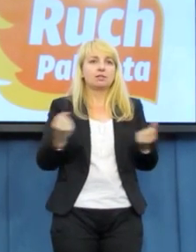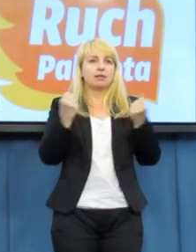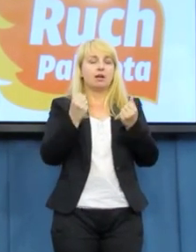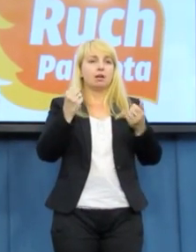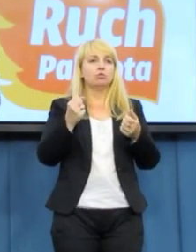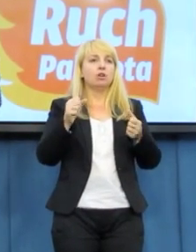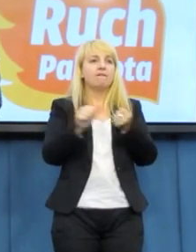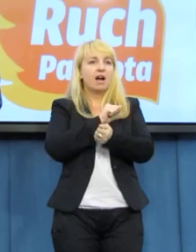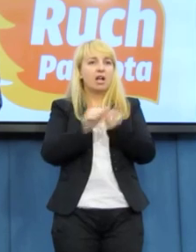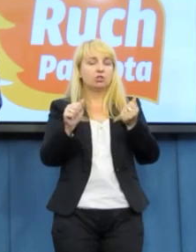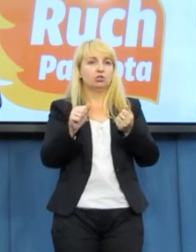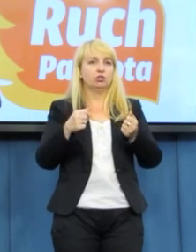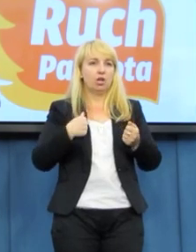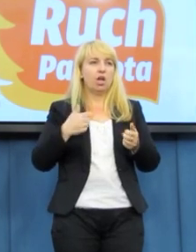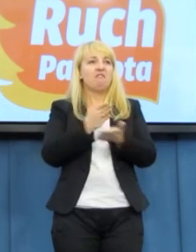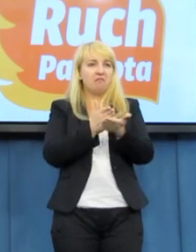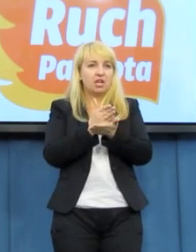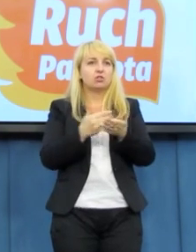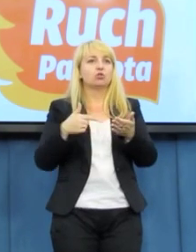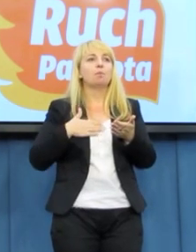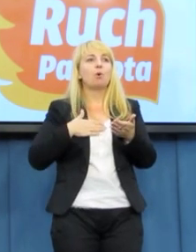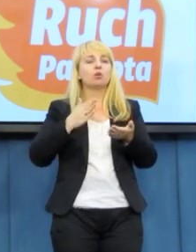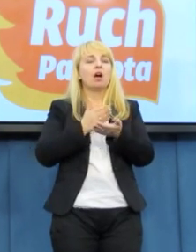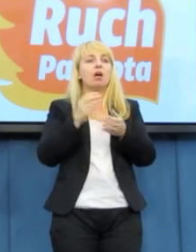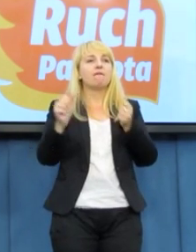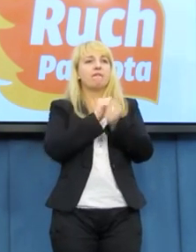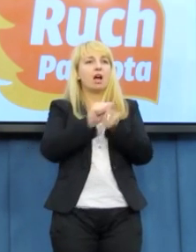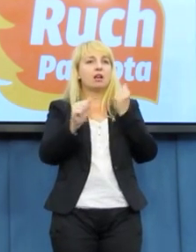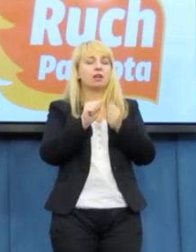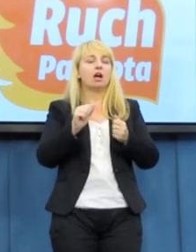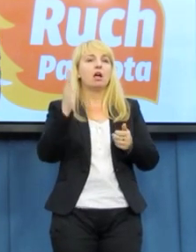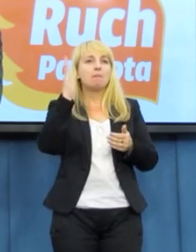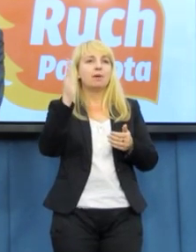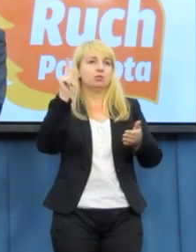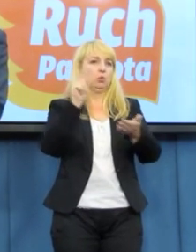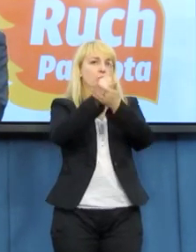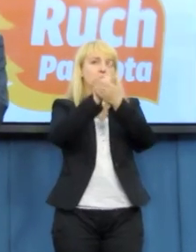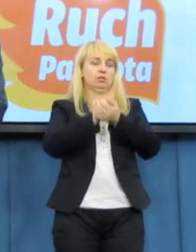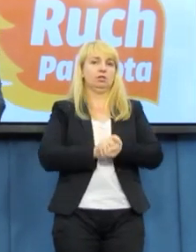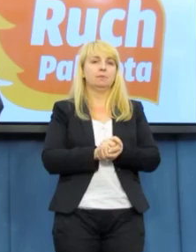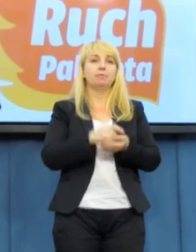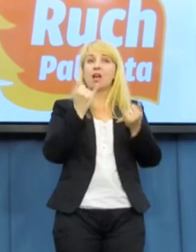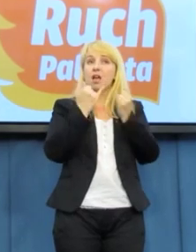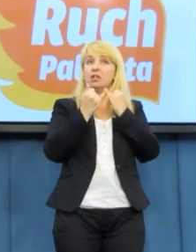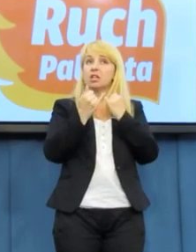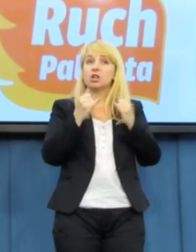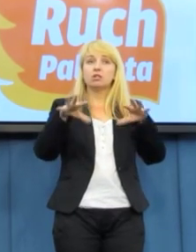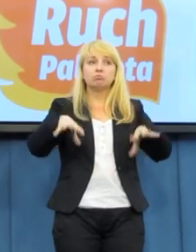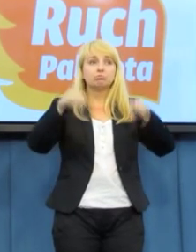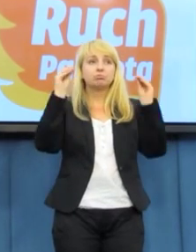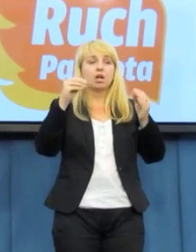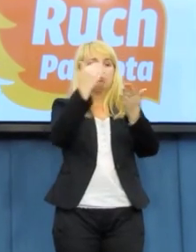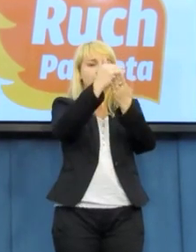ta walka będzie z sukcesem, bo jeżeli powstają instrukcje dla księży, proboszczów, żeby nie